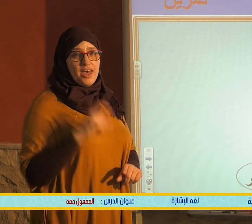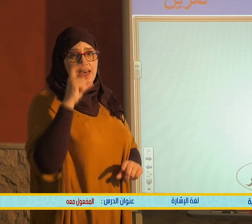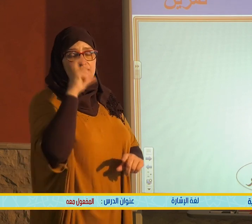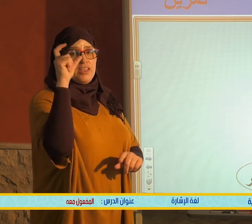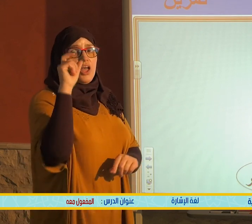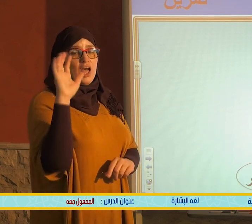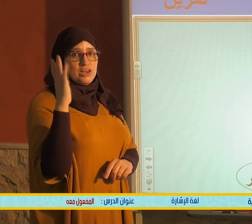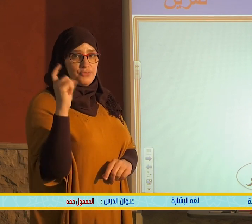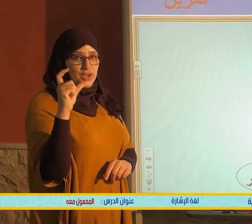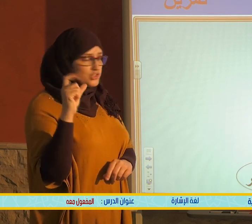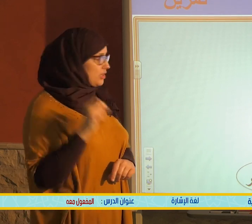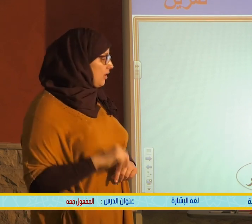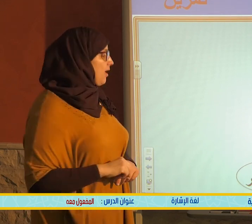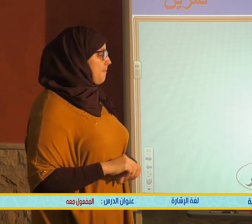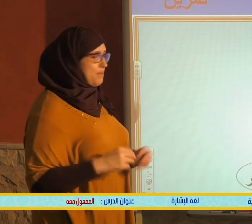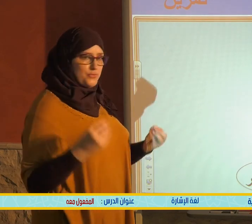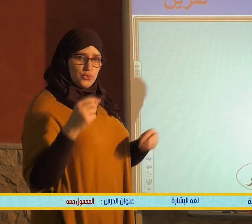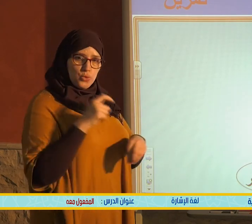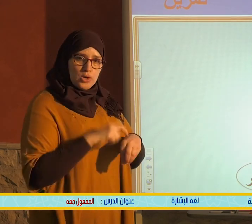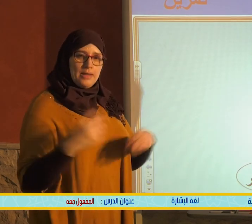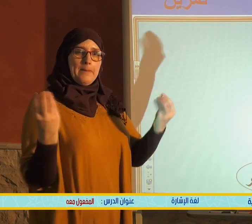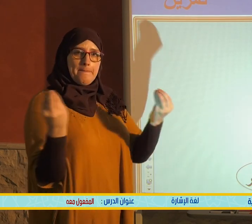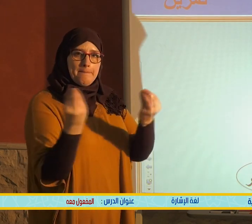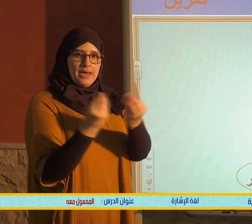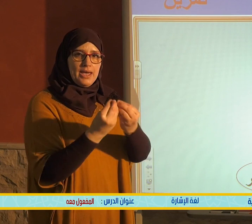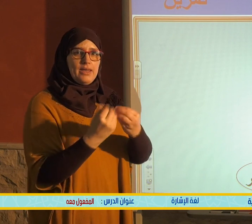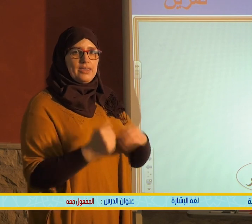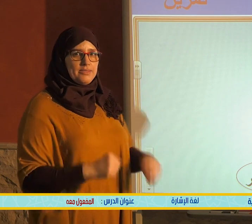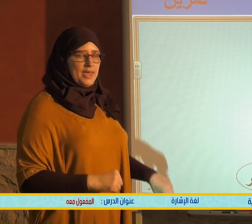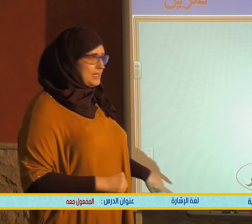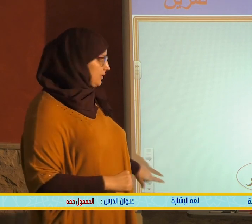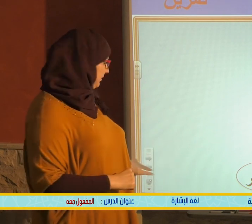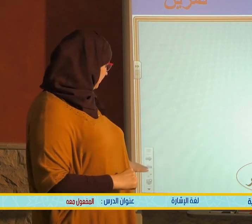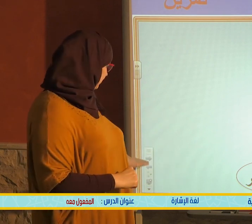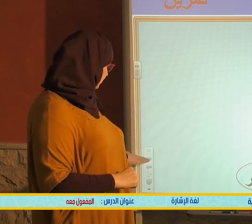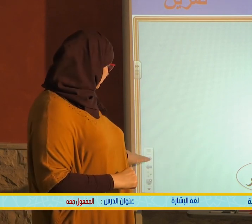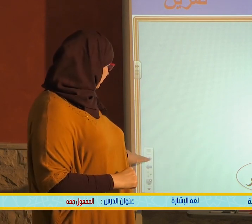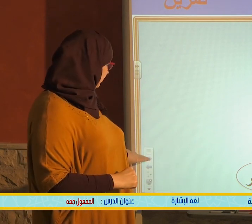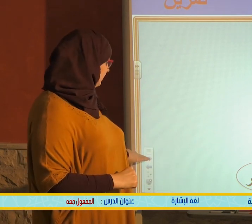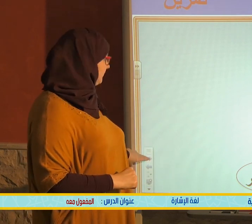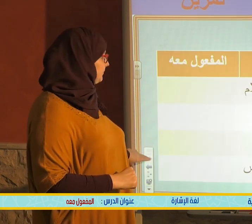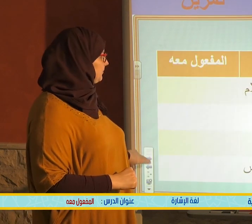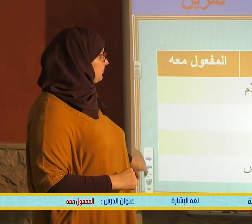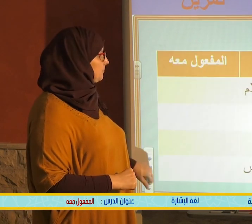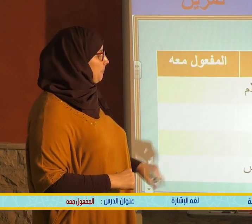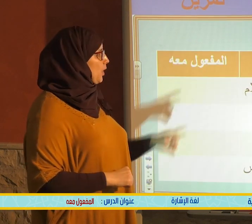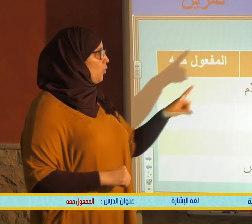آذان الفجر مفعول معه كذلك.